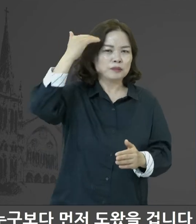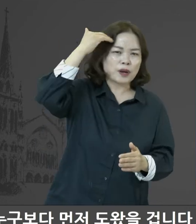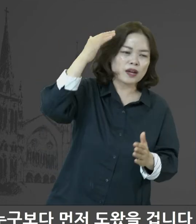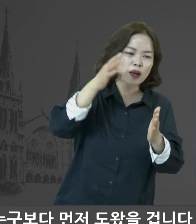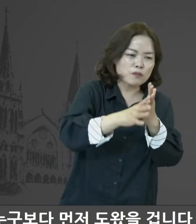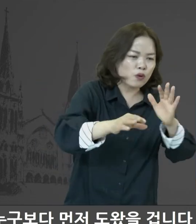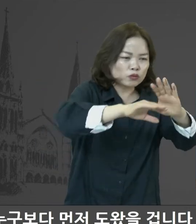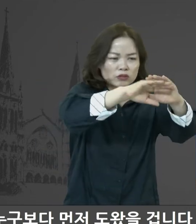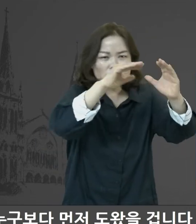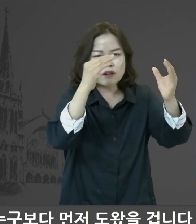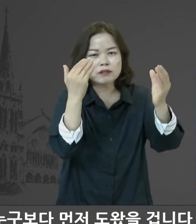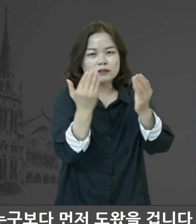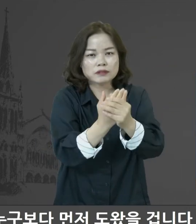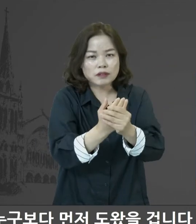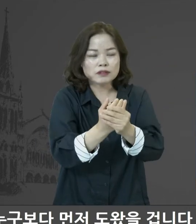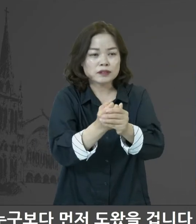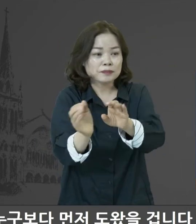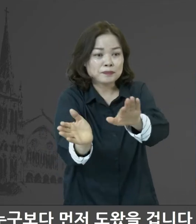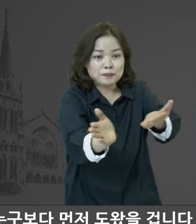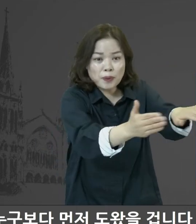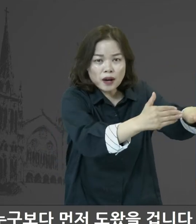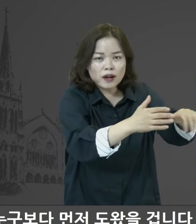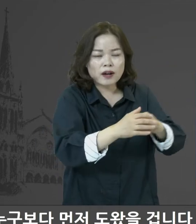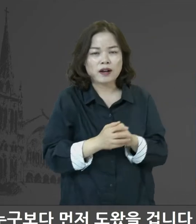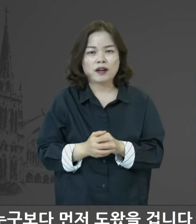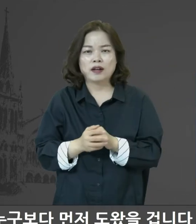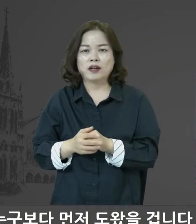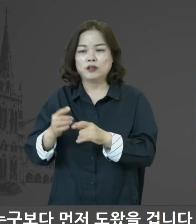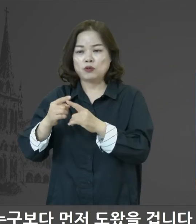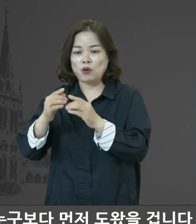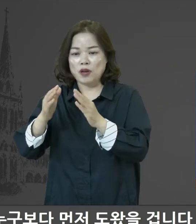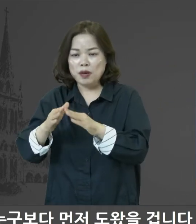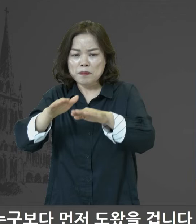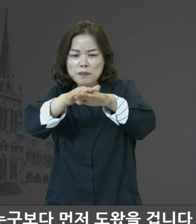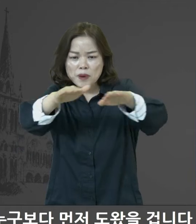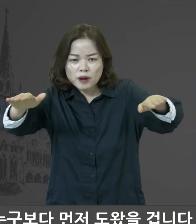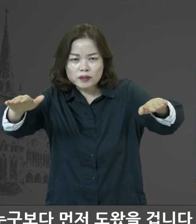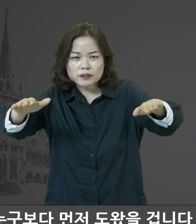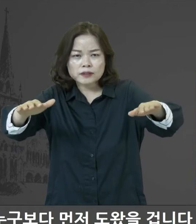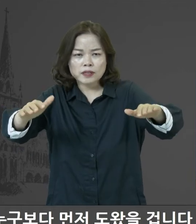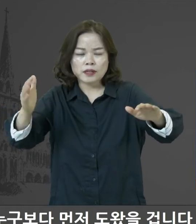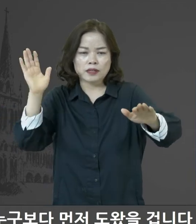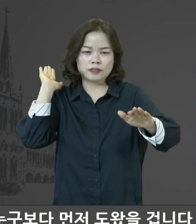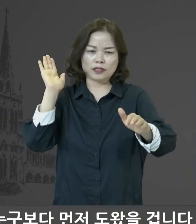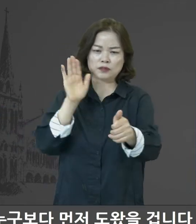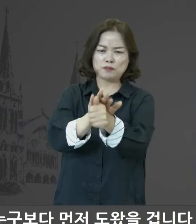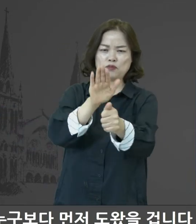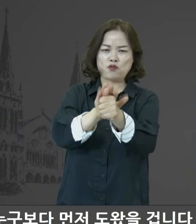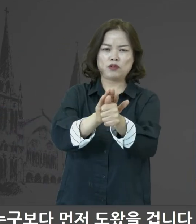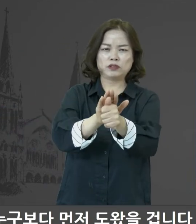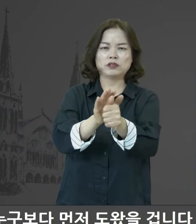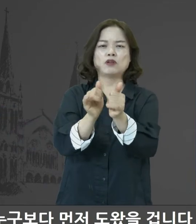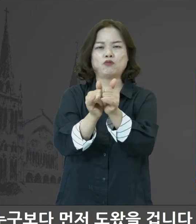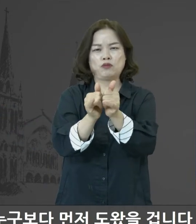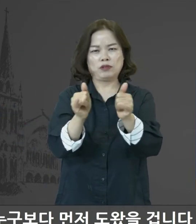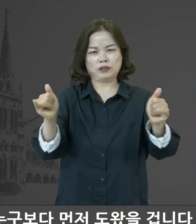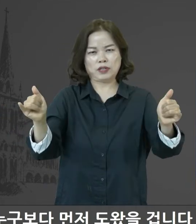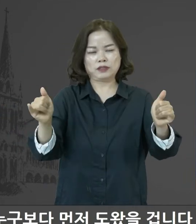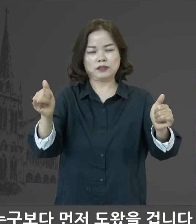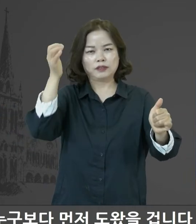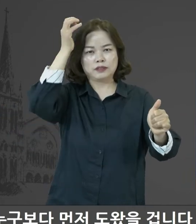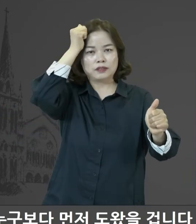치워내며 교회와 성도들로 하여금 평탄한 길로 가도록 뒤에서 열심히 밀어주는 후원자라는